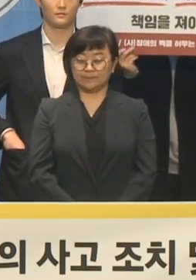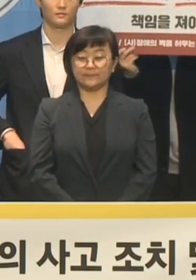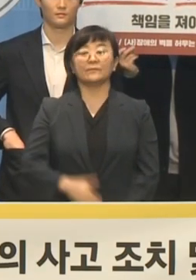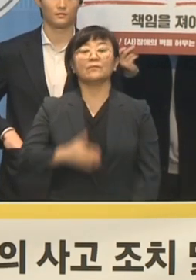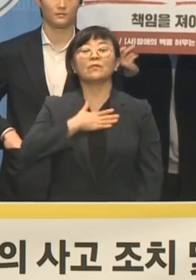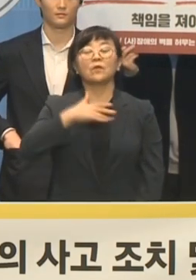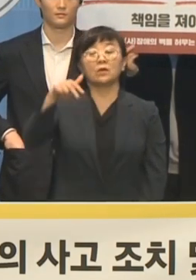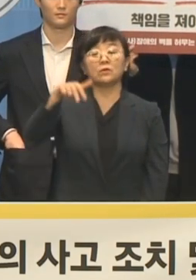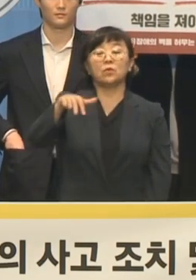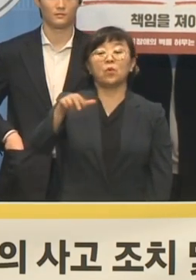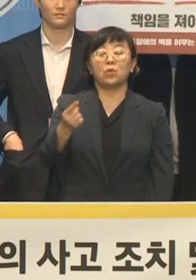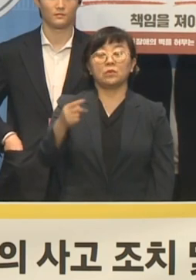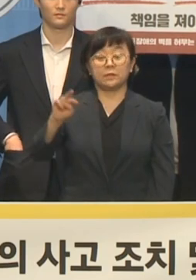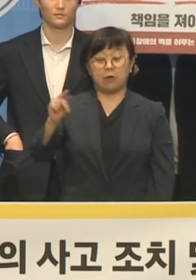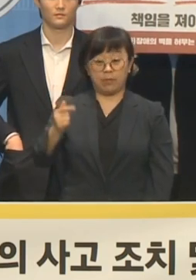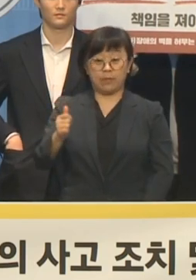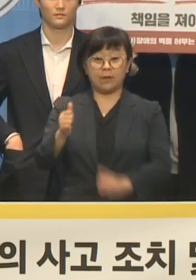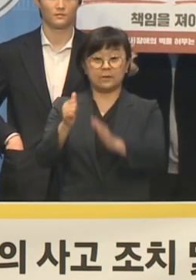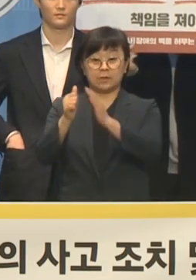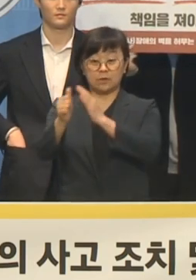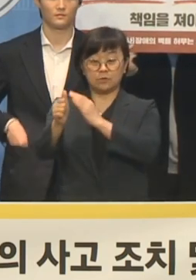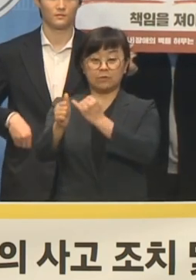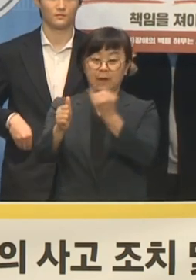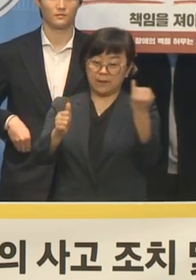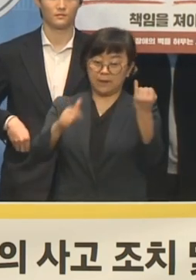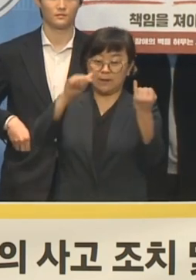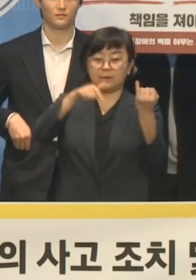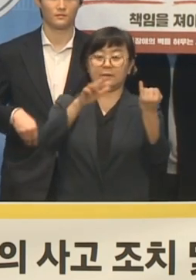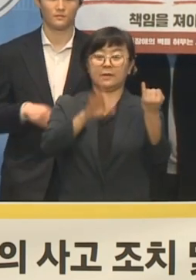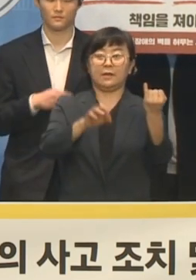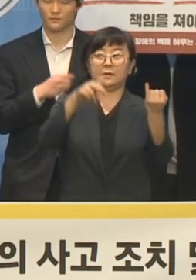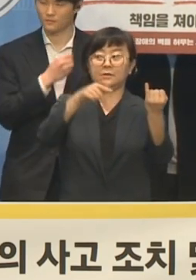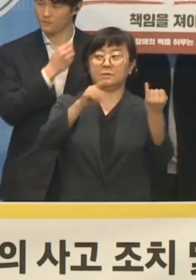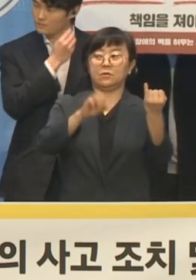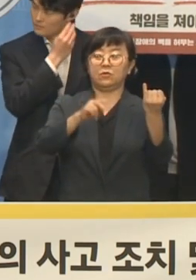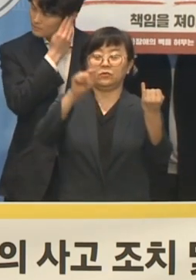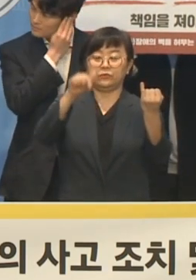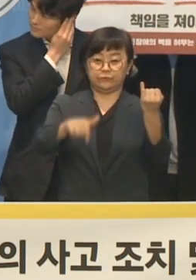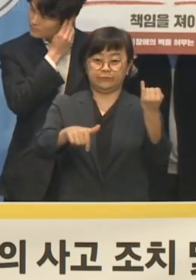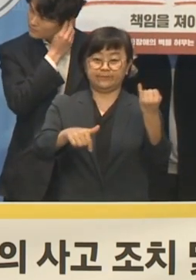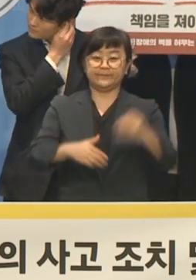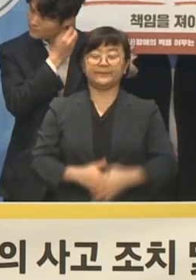저는 조선 파일럿 선수 아내 강정숙입니다.